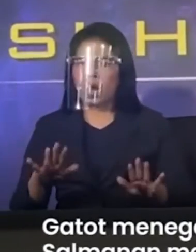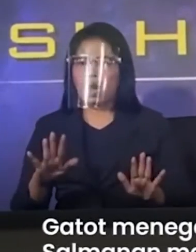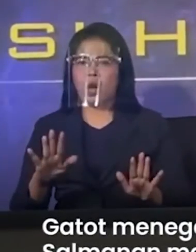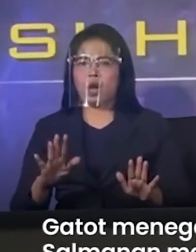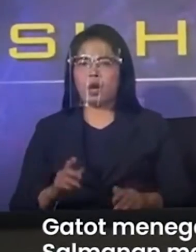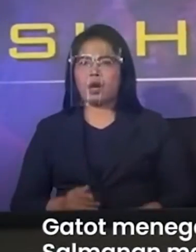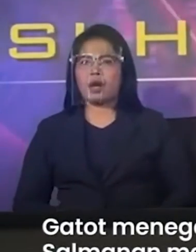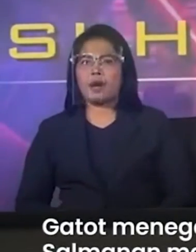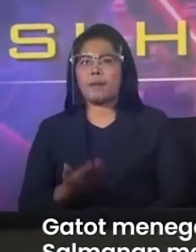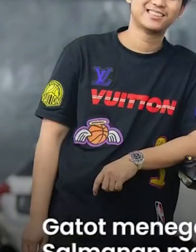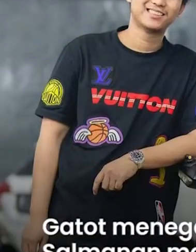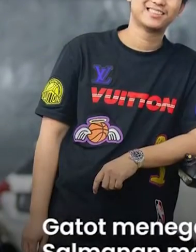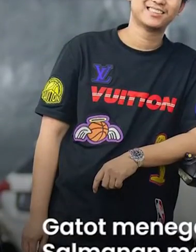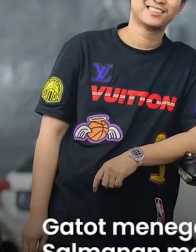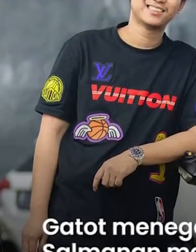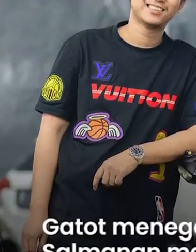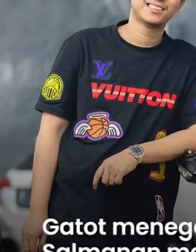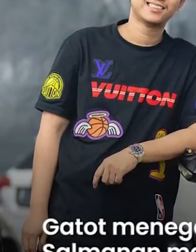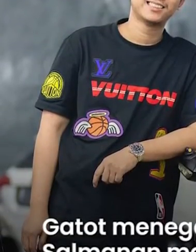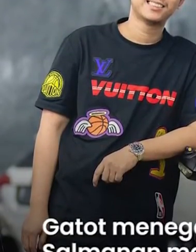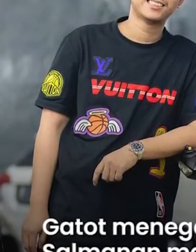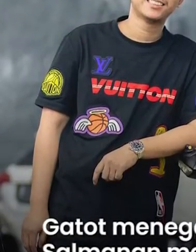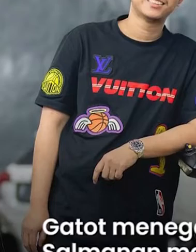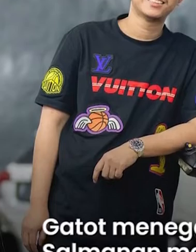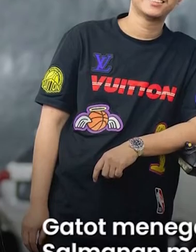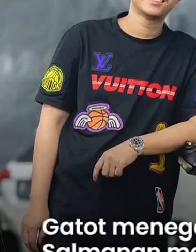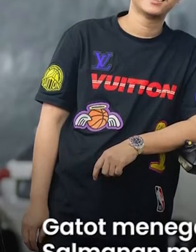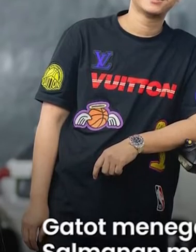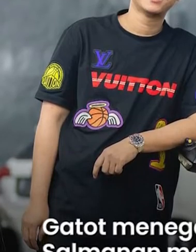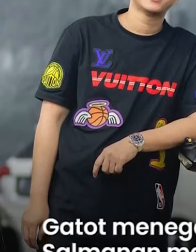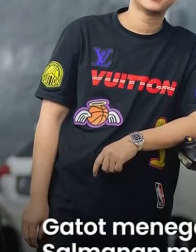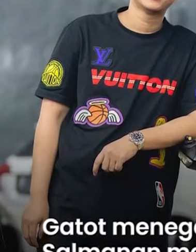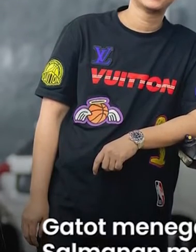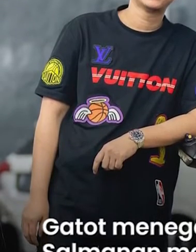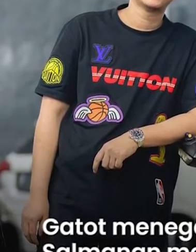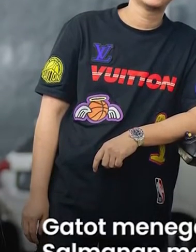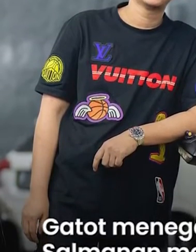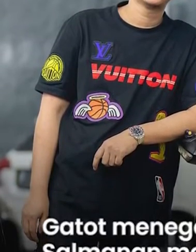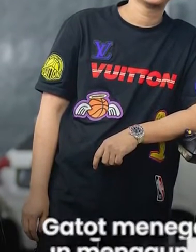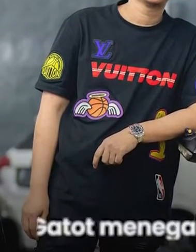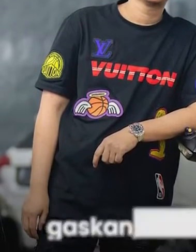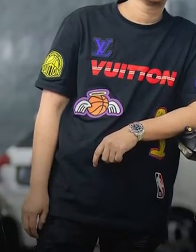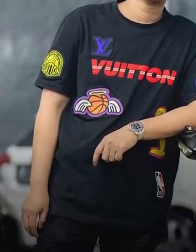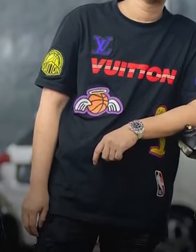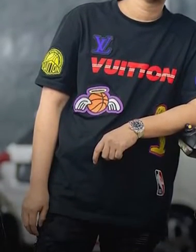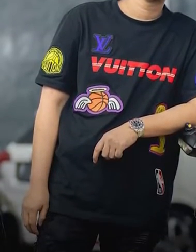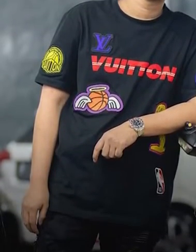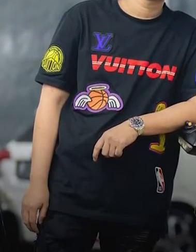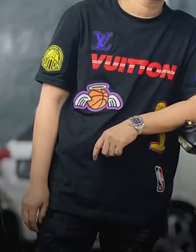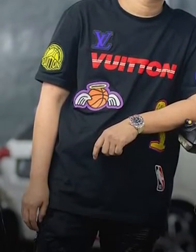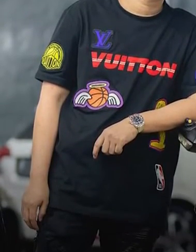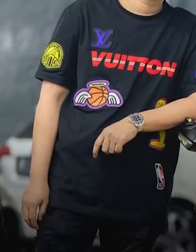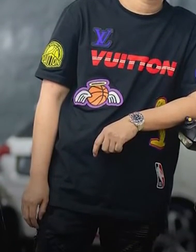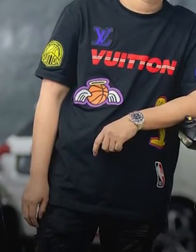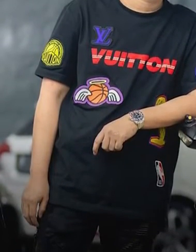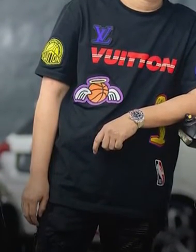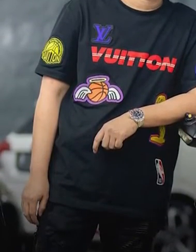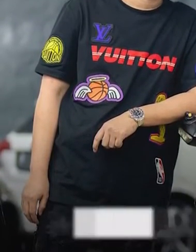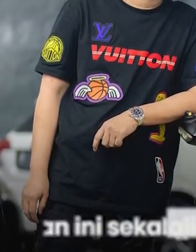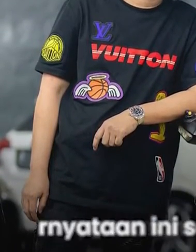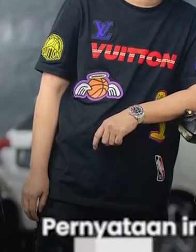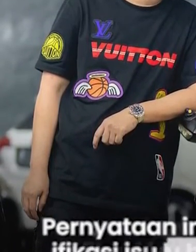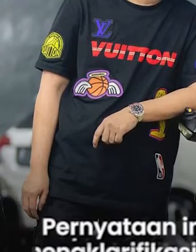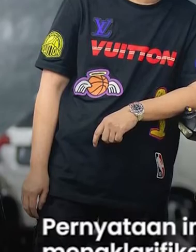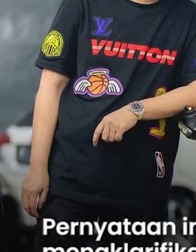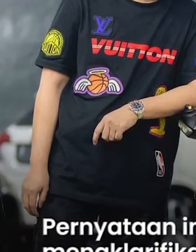aplikasi trading bernama quotext pernyataan ini sekaligus mengklarifikasi isu yang beredar bahwa terlapor disebut terjerat kasus minomo seperti